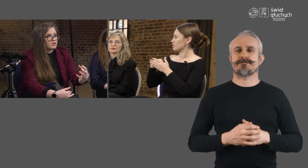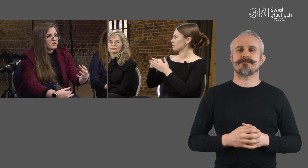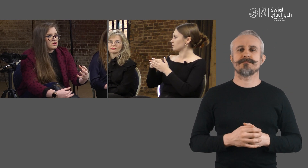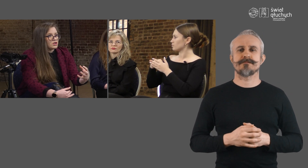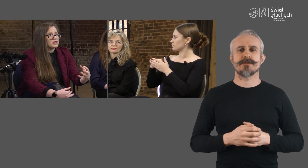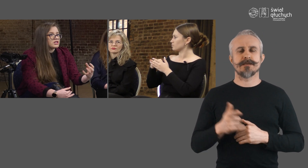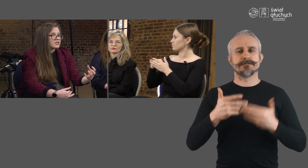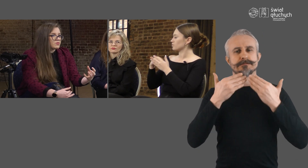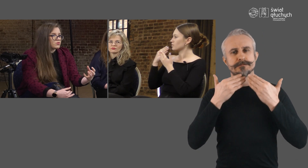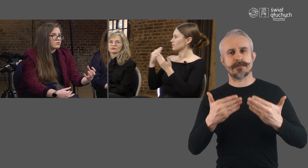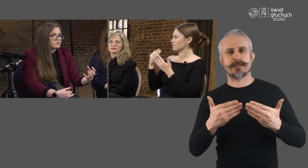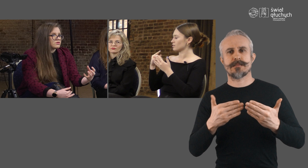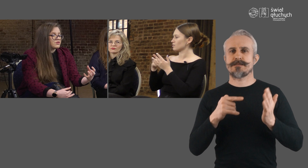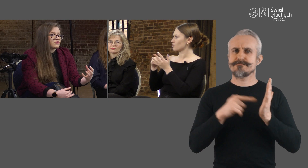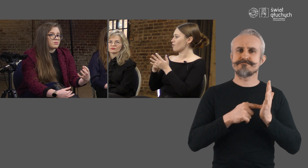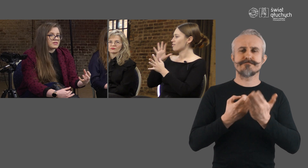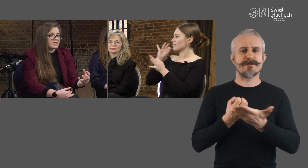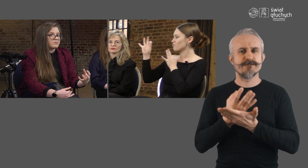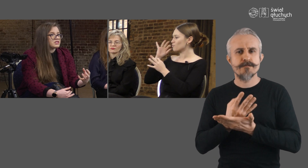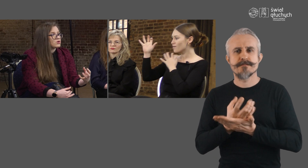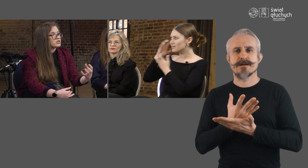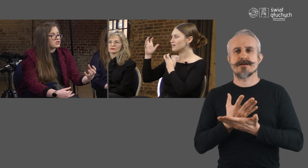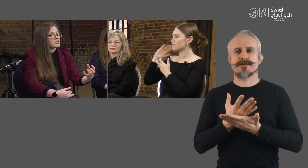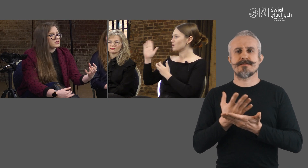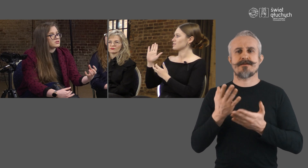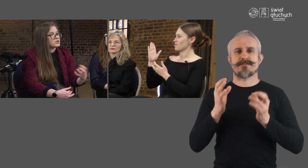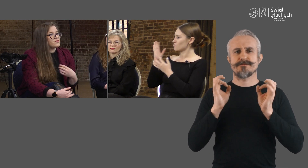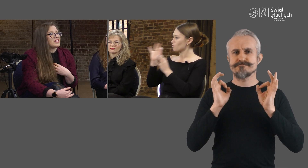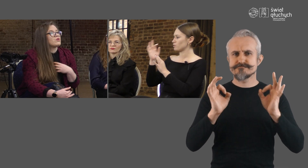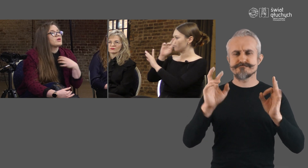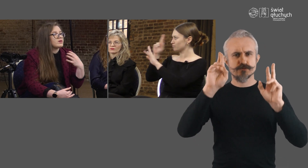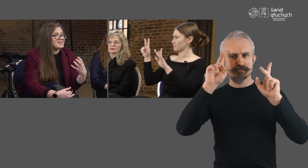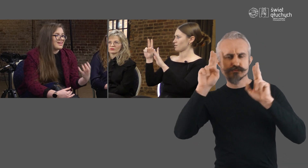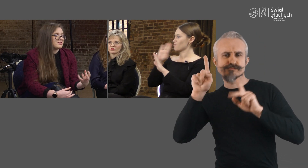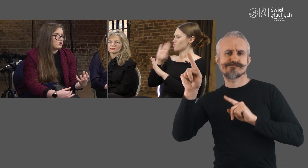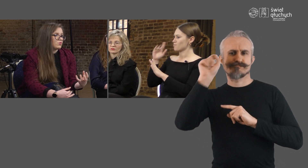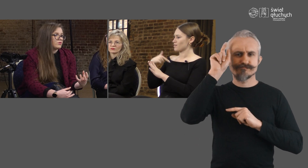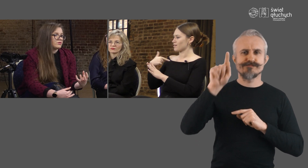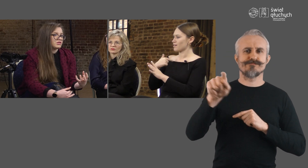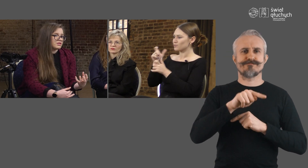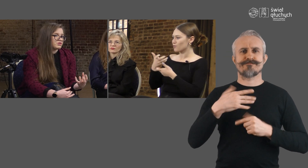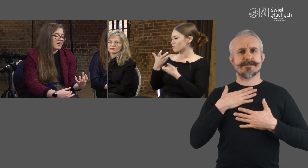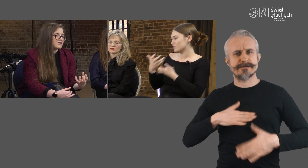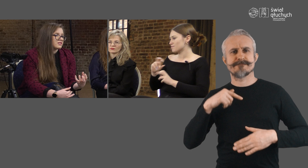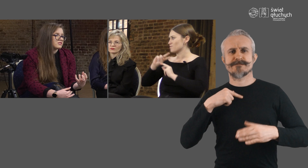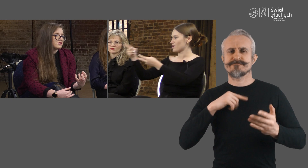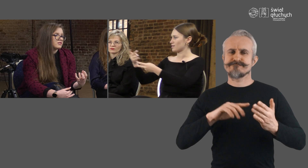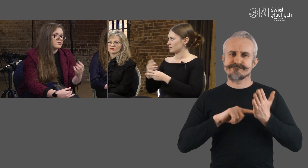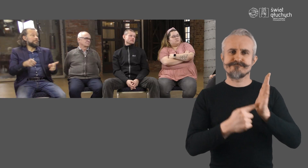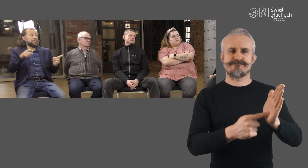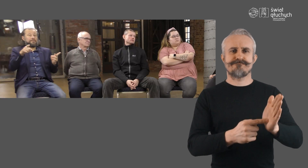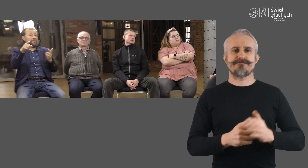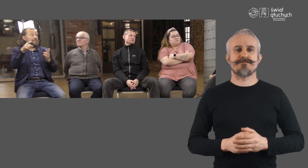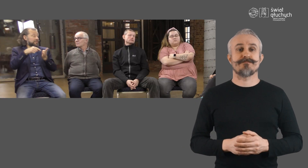sposób, to dzięki temu informacja będzie odczytana w ten sposób, jaką ja intencją chcę przekazać.